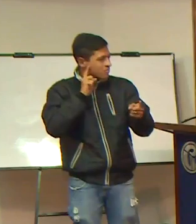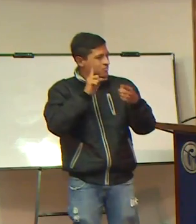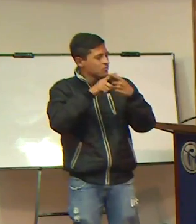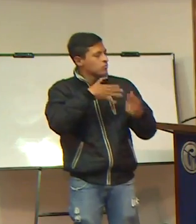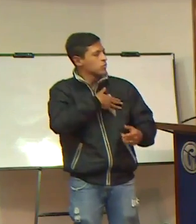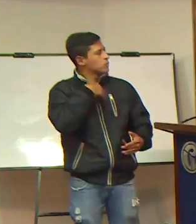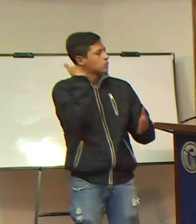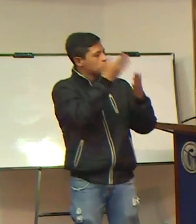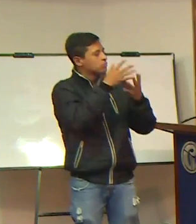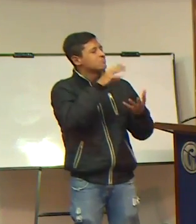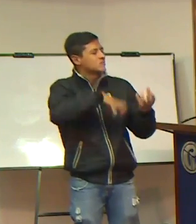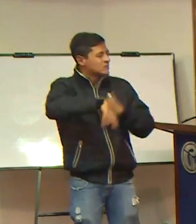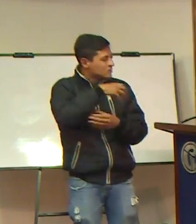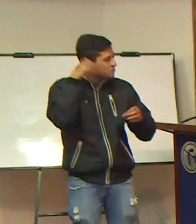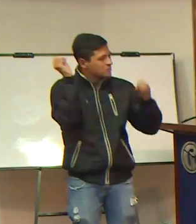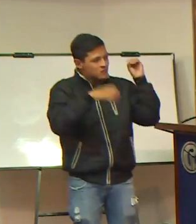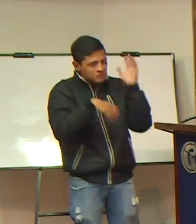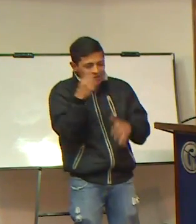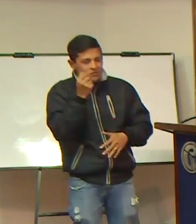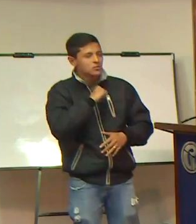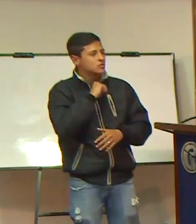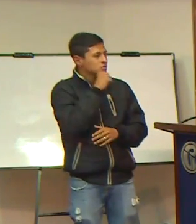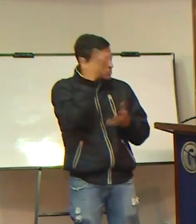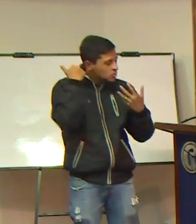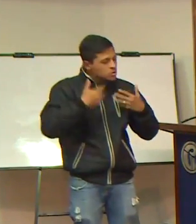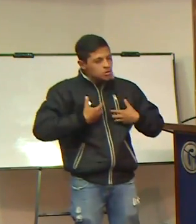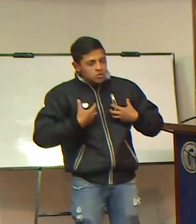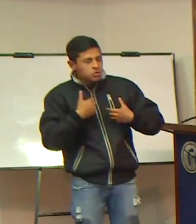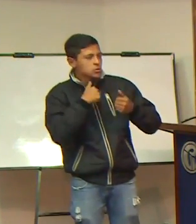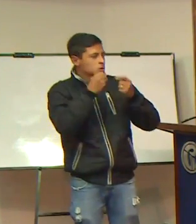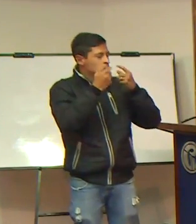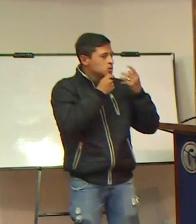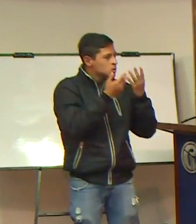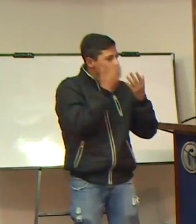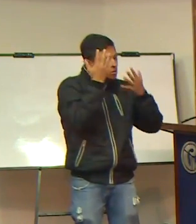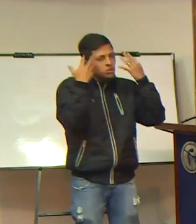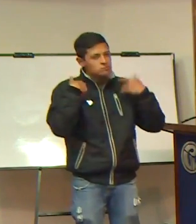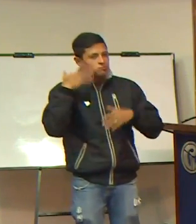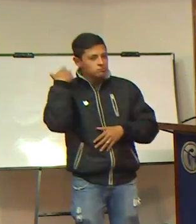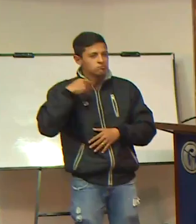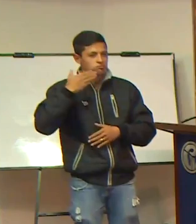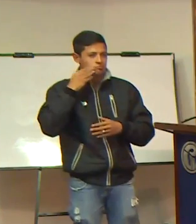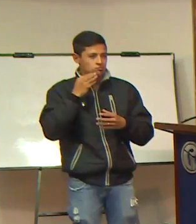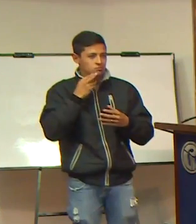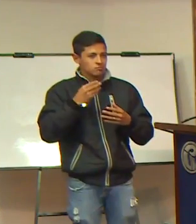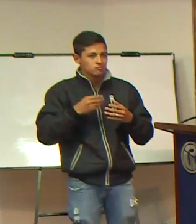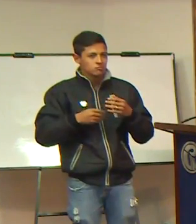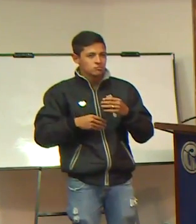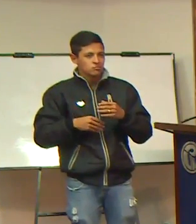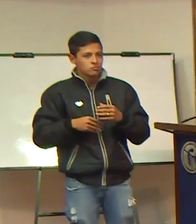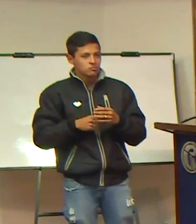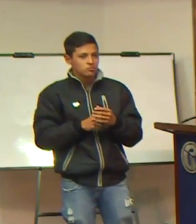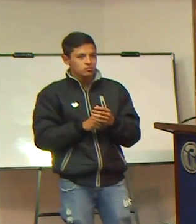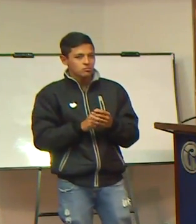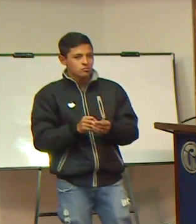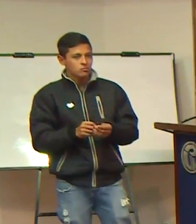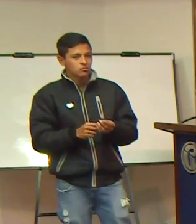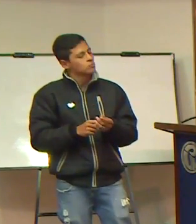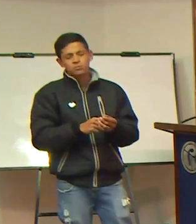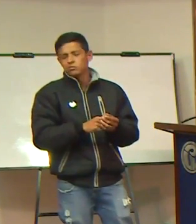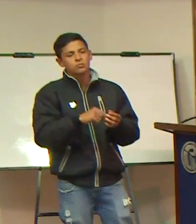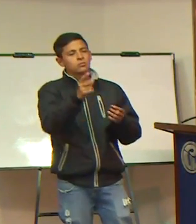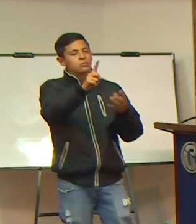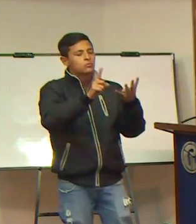sí apoyamos las marchas, fuimos hasta la Plaza Bolívar, hubo lo mismo gases, hubo enfrentamientos con el